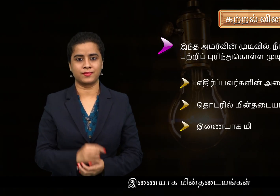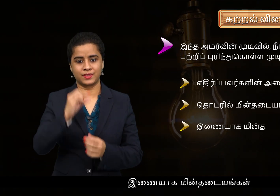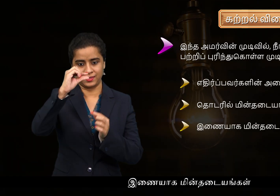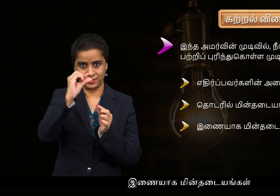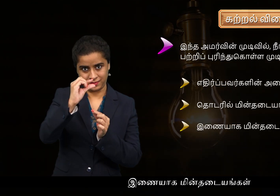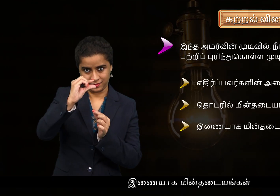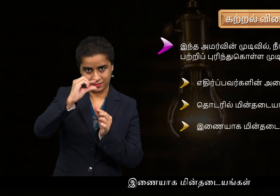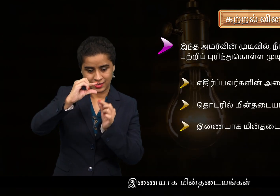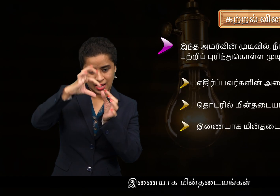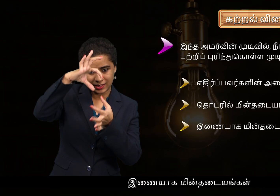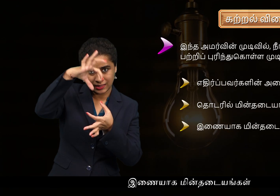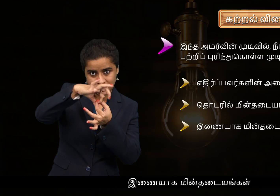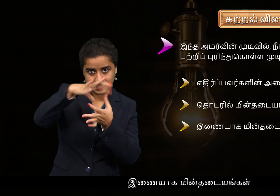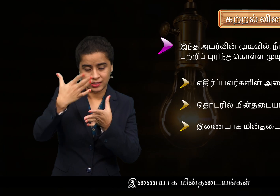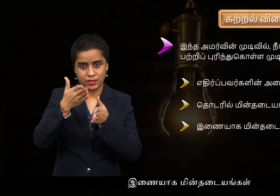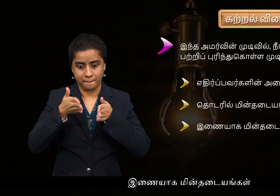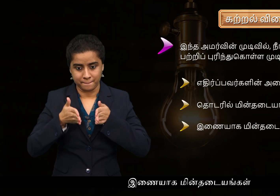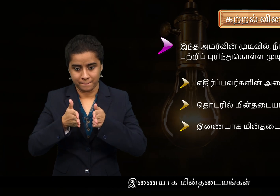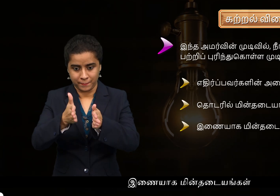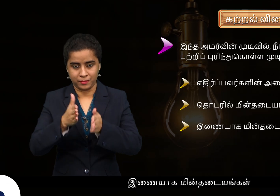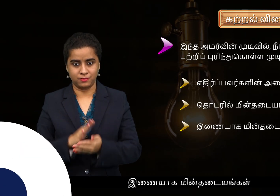இணையாக மின்தடயங்கள்.